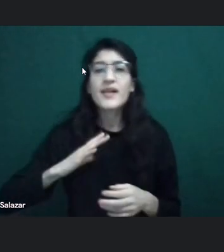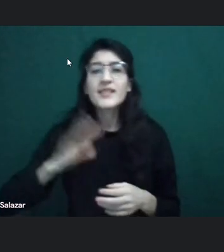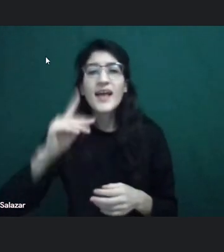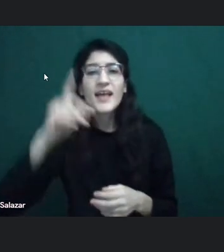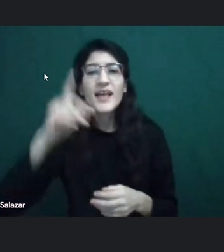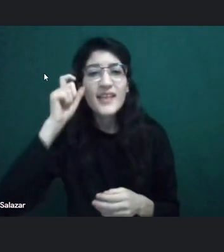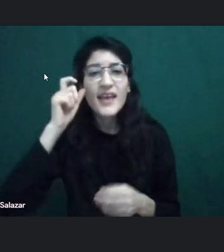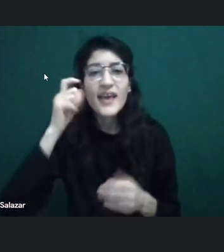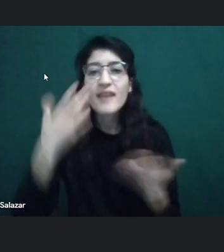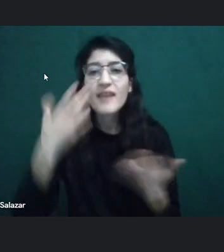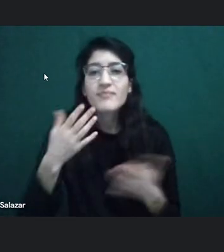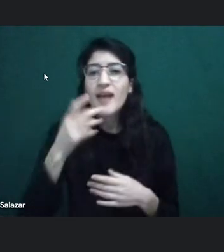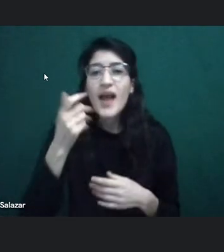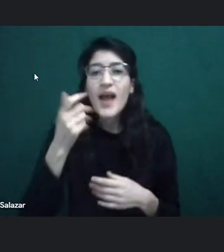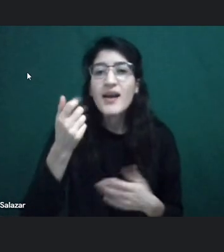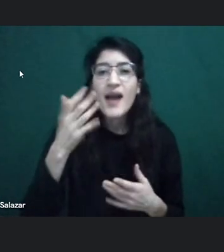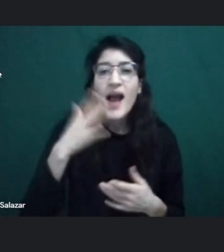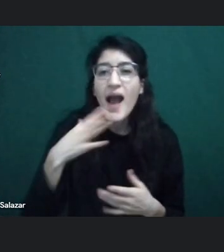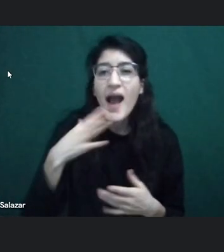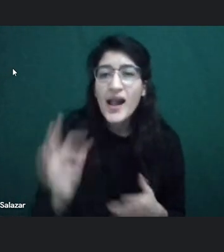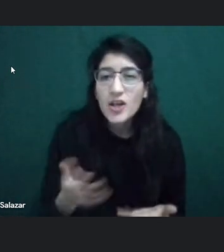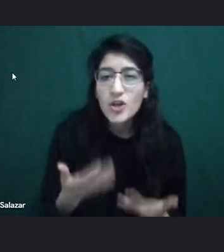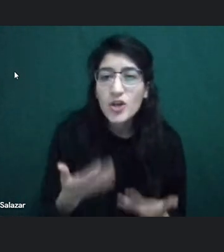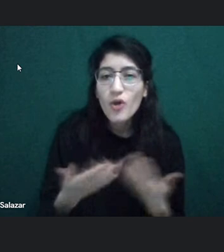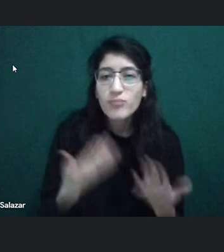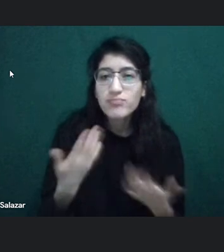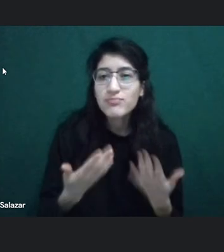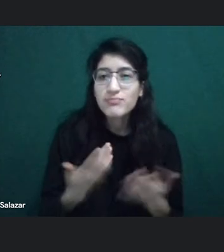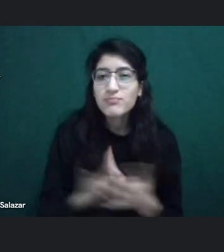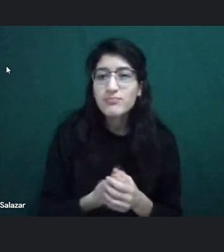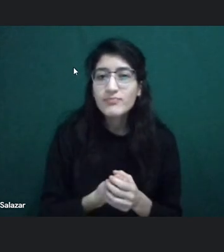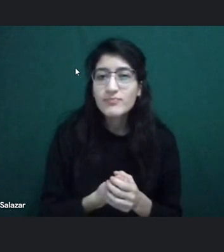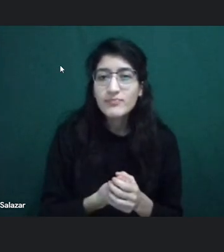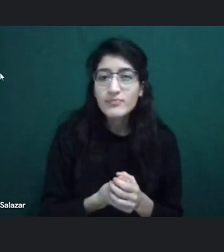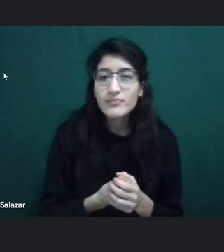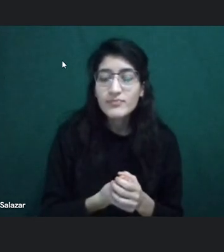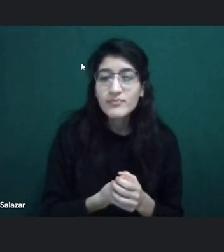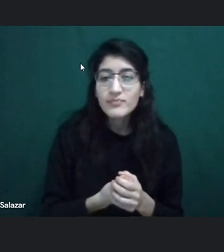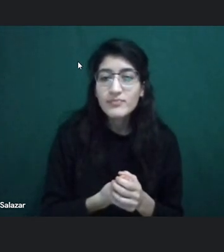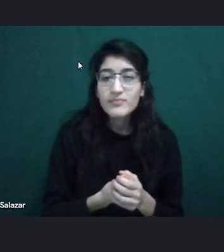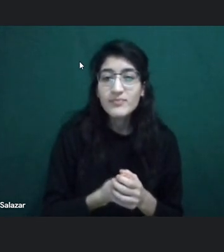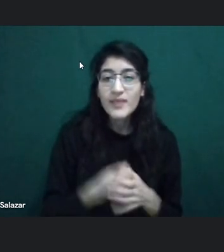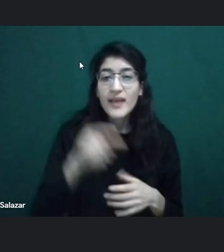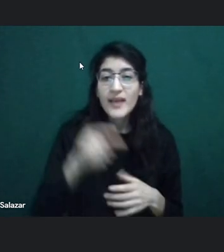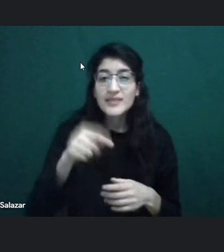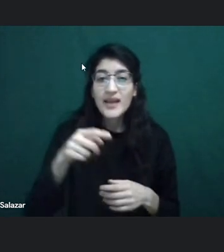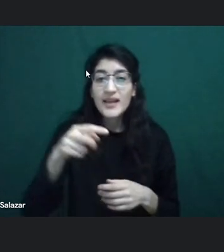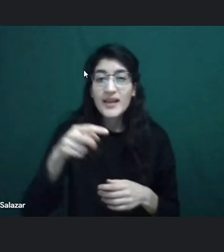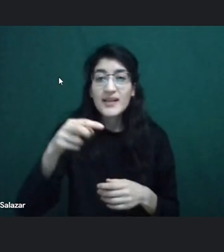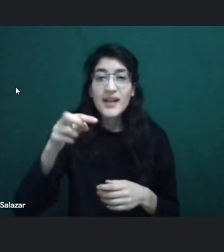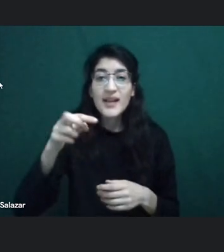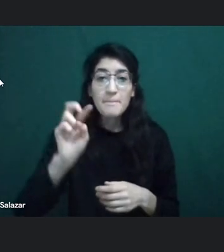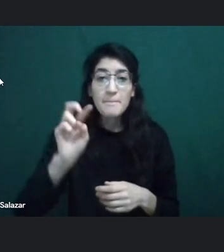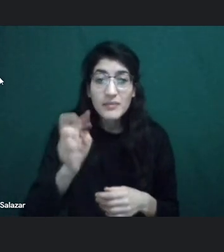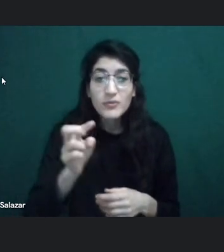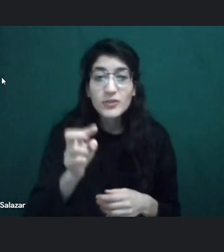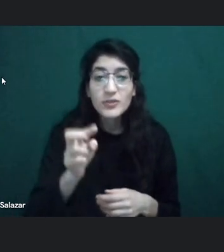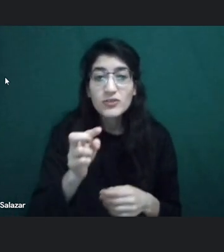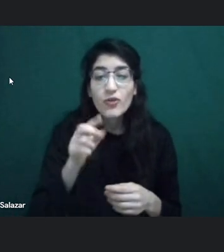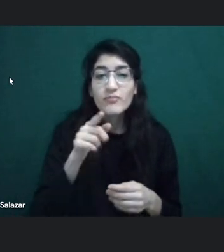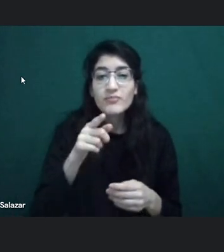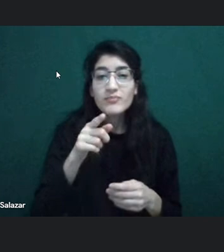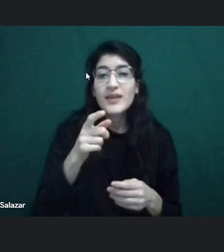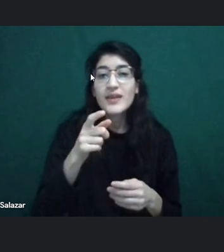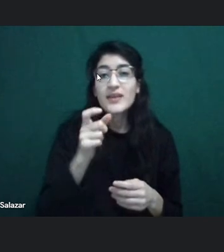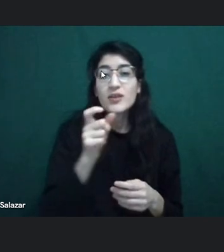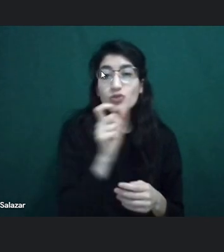la apropiada, ¿sí? La preposición separa dos sustantivos, ¿sí? En este caso. Y